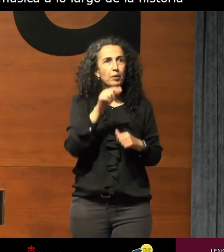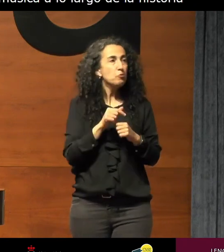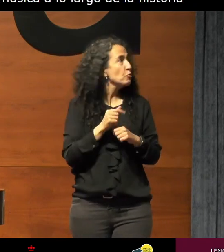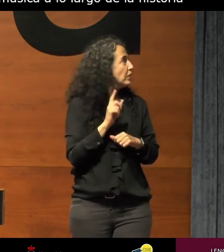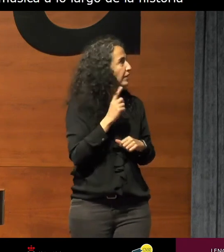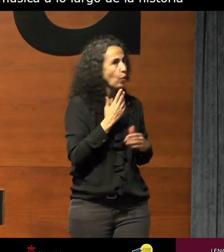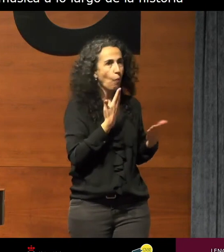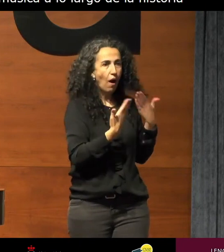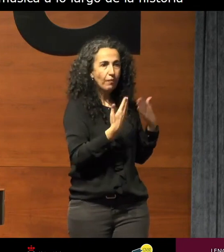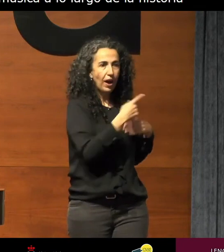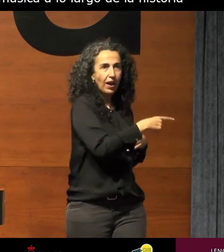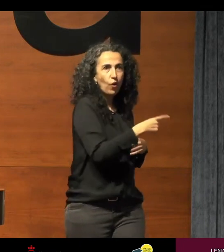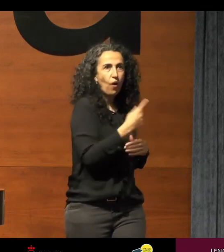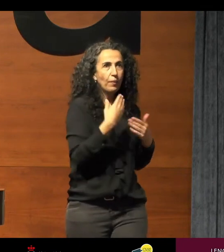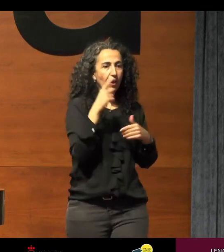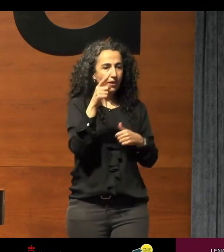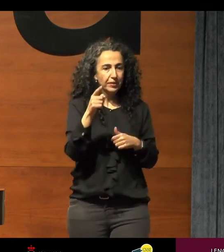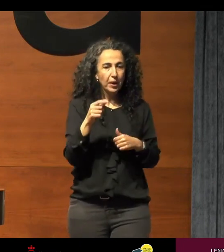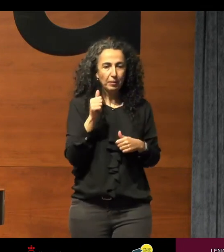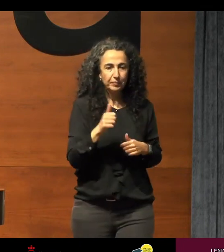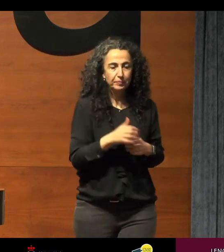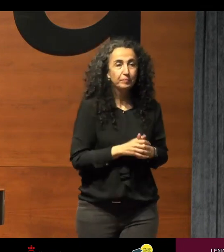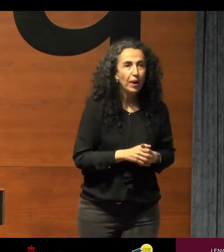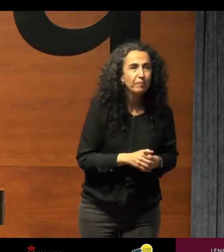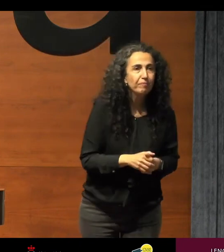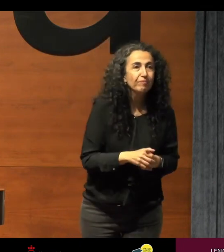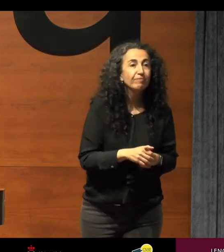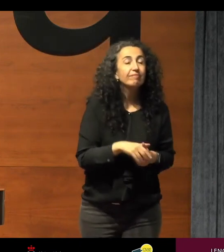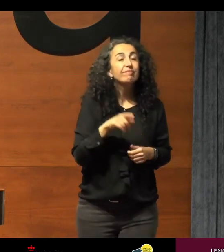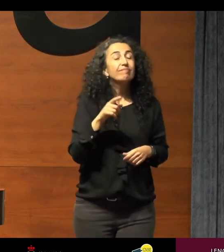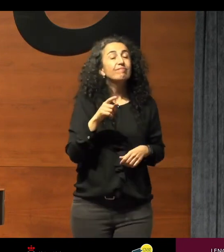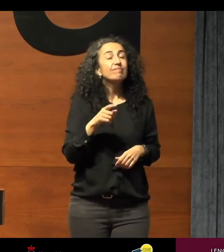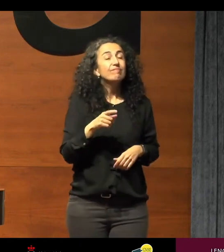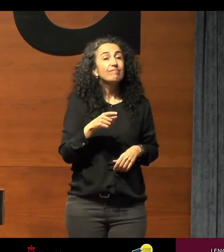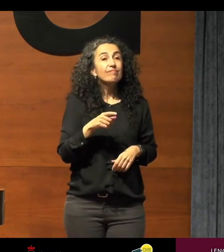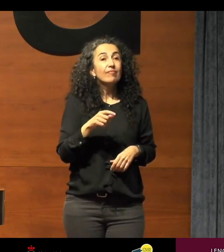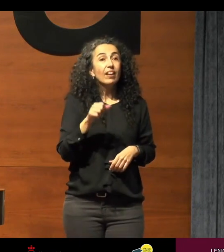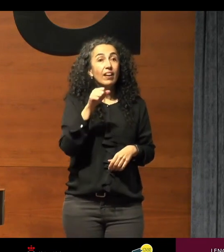Es que no sé quién se tiene que encargar de pasar las transparencias. Vale.